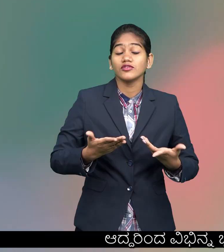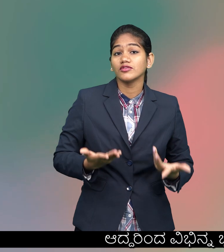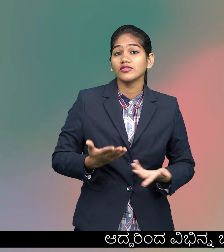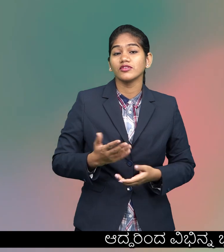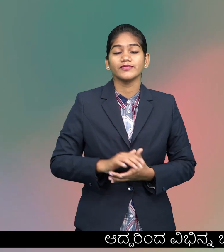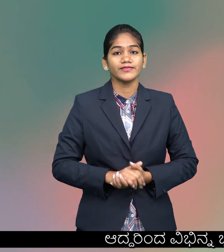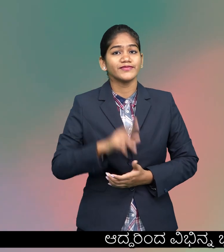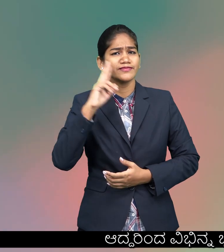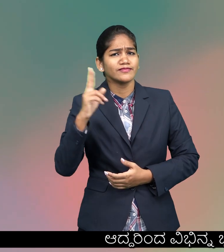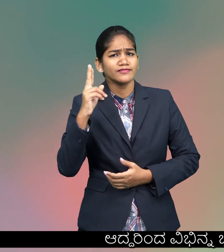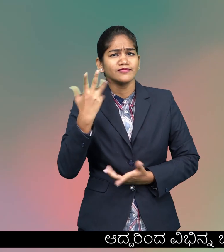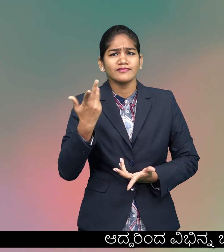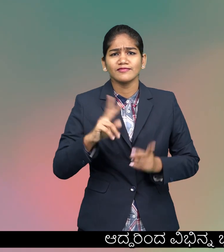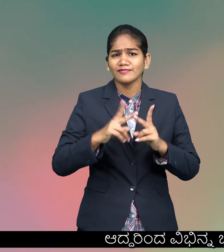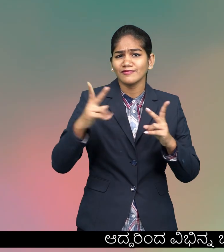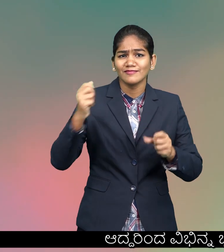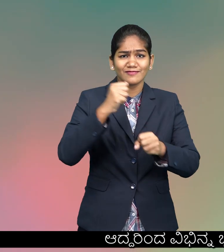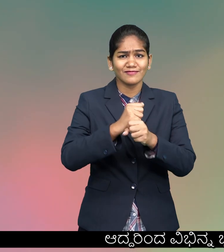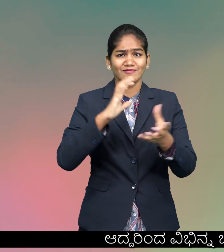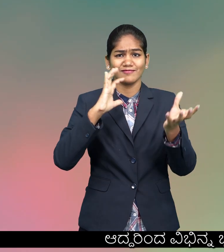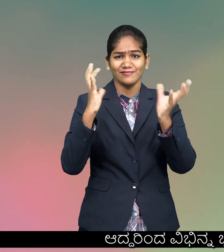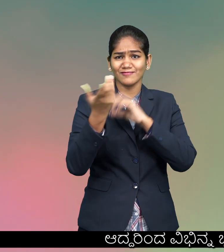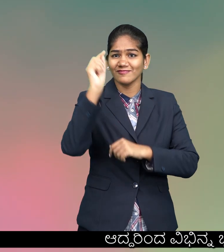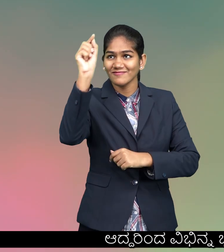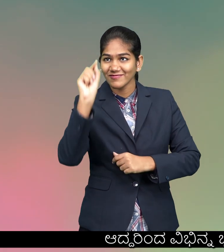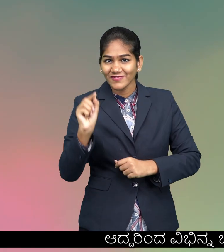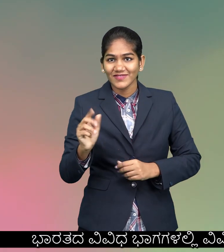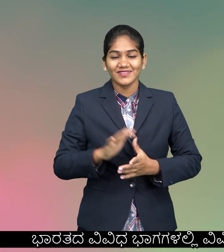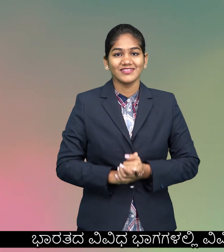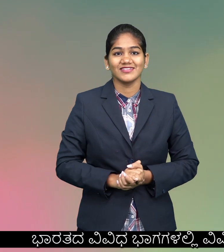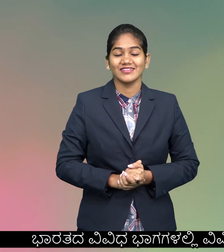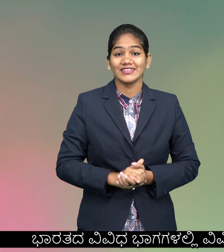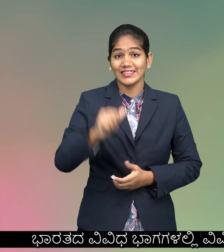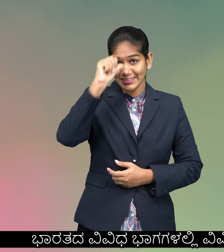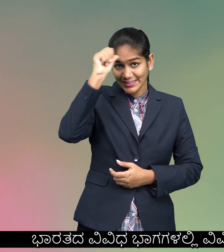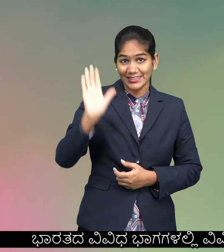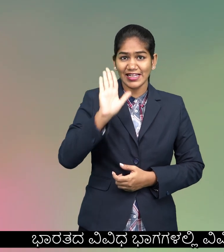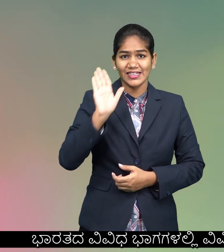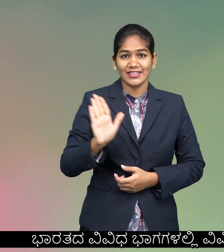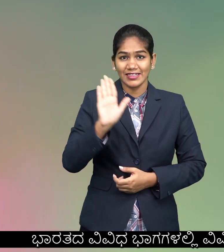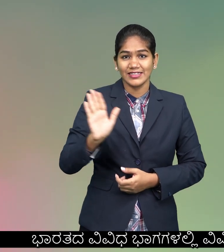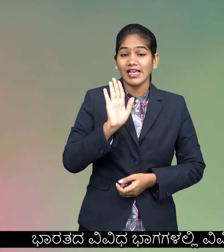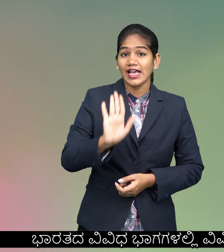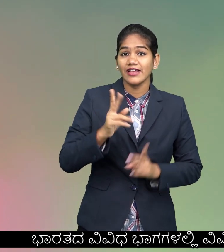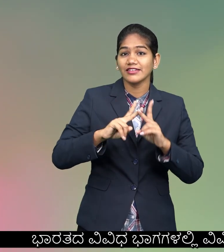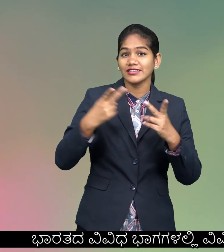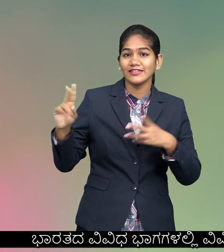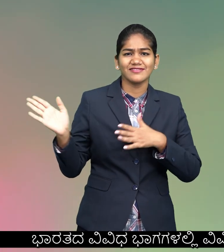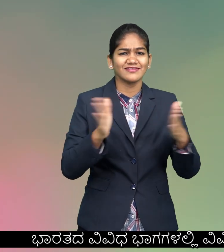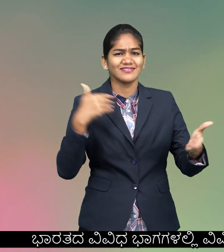ಆದ್ದರಿಂದ ವಿಭಿನ್ನ ಭೌಗೋಳಿಕ ವೈಶಿಷ್ಟ್ಯಗಳಿಂದಾಗಿ ಭಾರತದ ವಿವಿಧ ಭಾಗಗಳಲ್ಲಿ ವಿವಿಧ ಹವಾಮಾನ